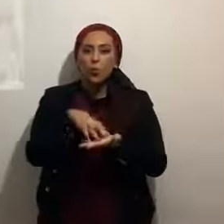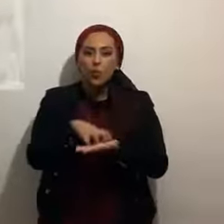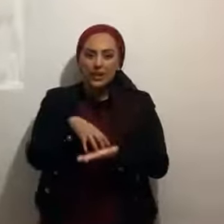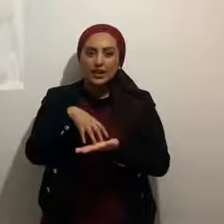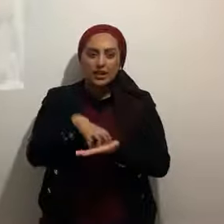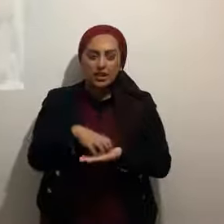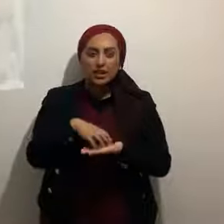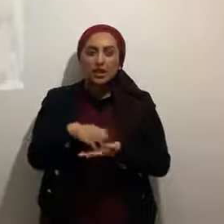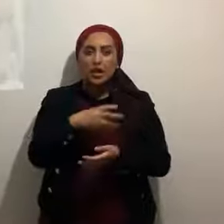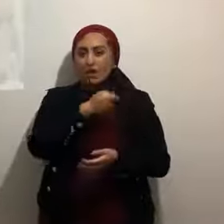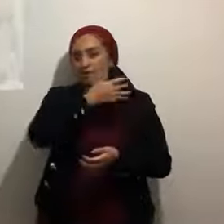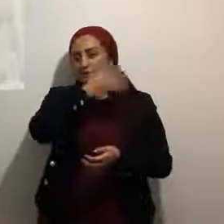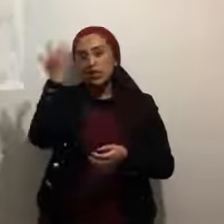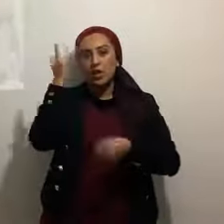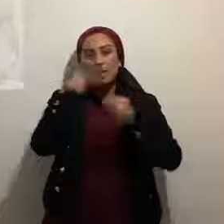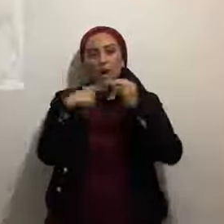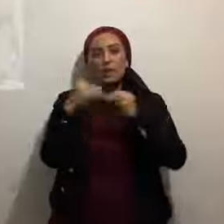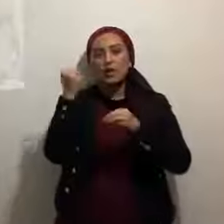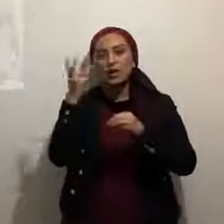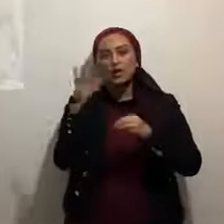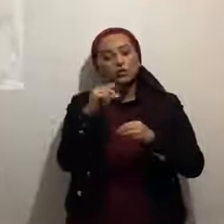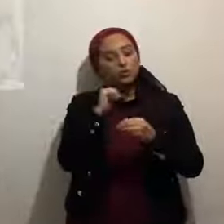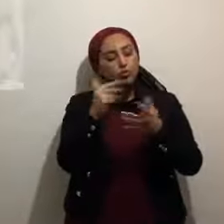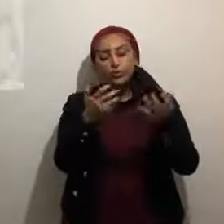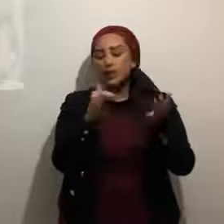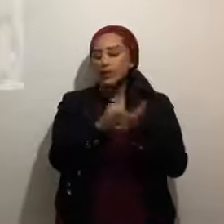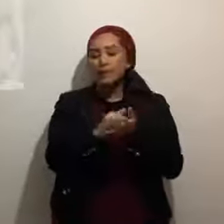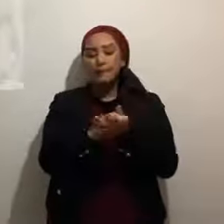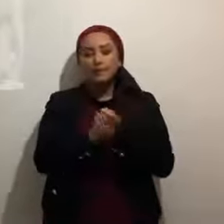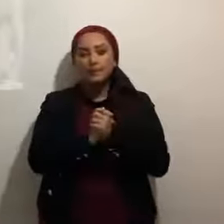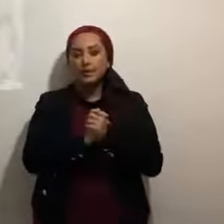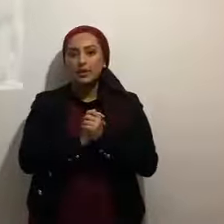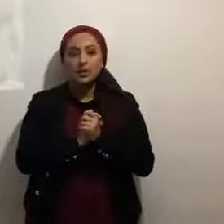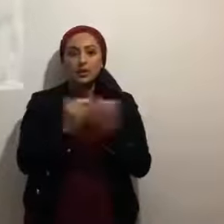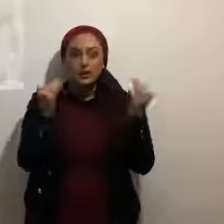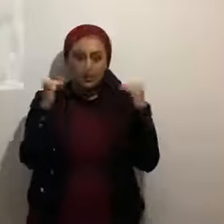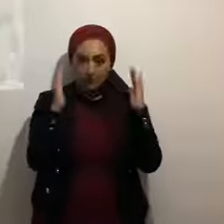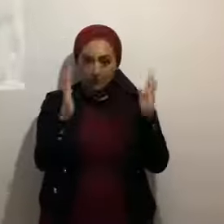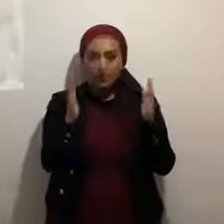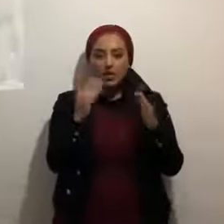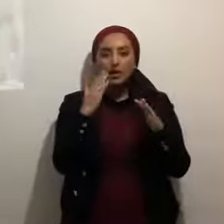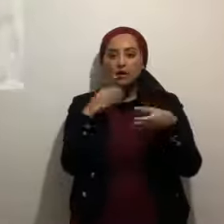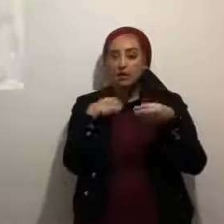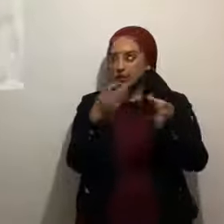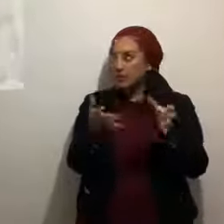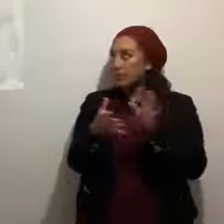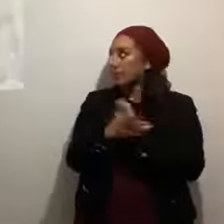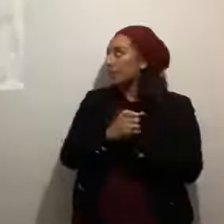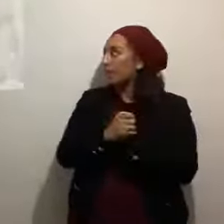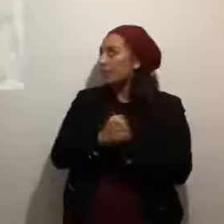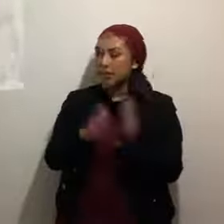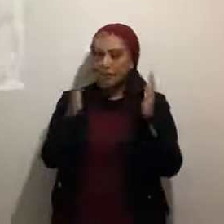Y te olvidas de Yahshua. No quieras eso. Ahora, mucha atención lo que voy a decir. Mucha atención, escuchen muy